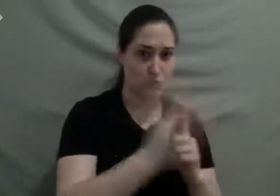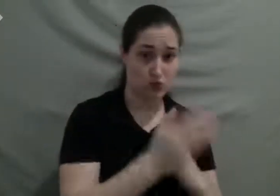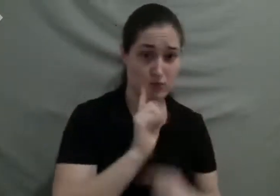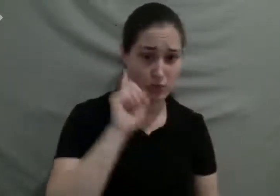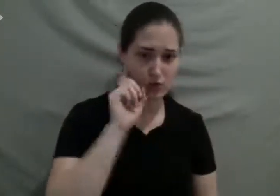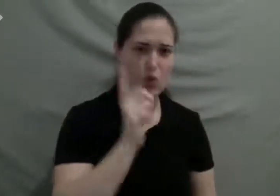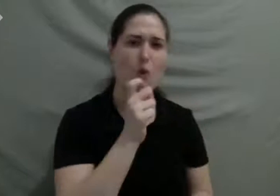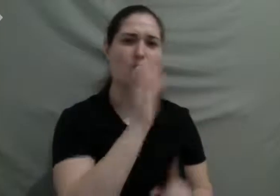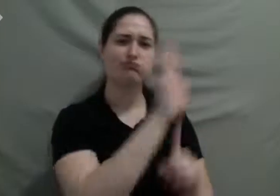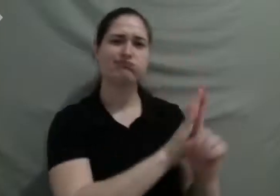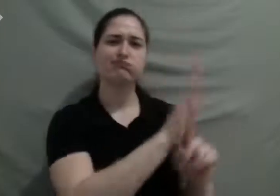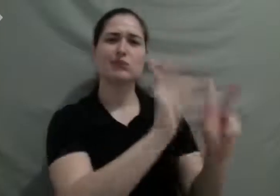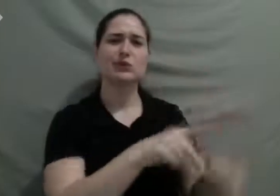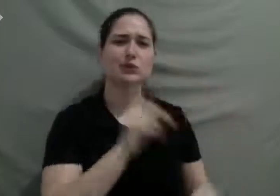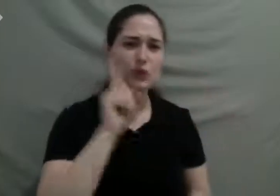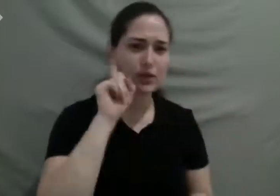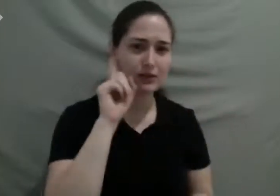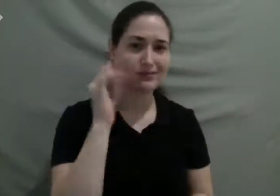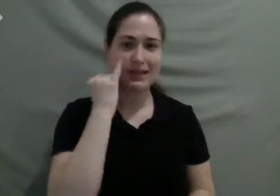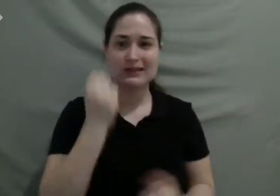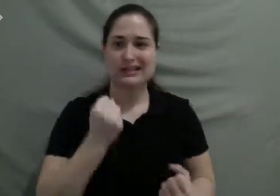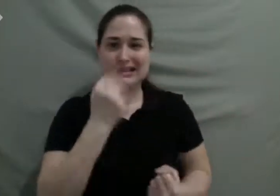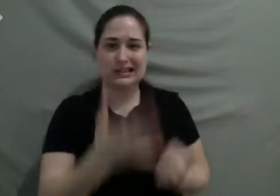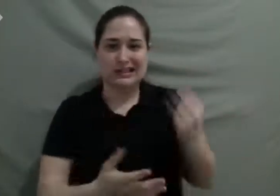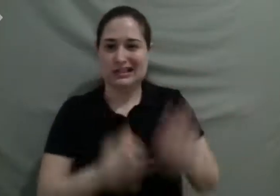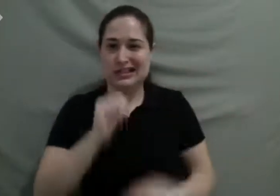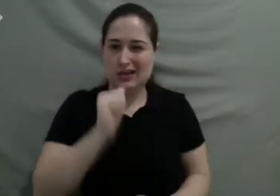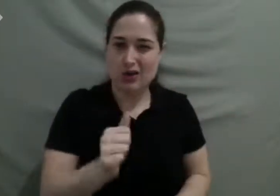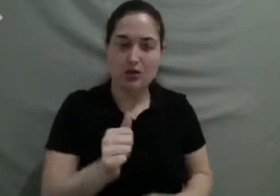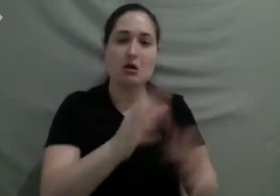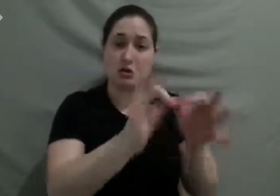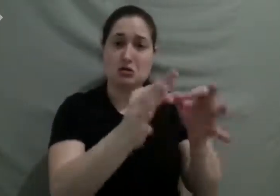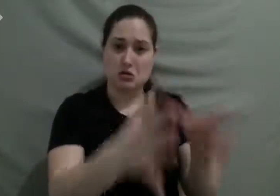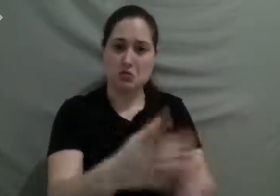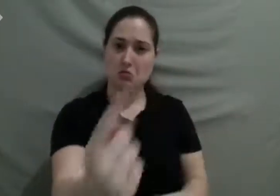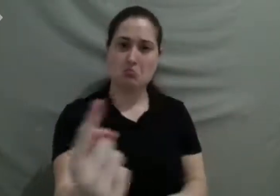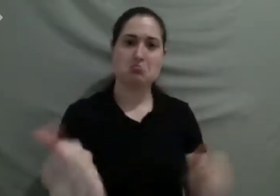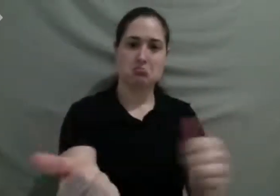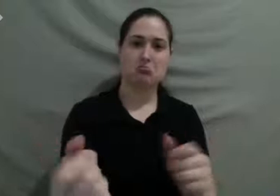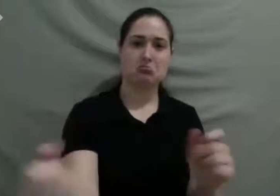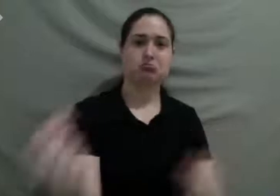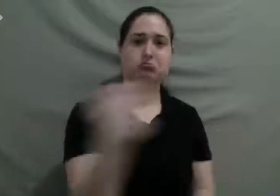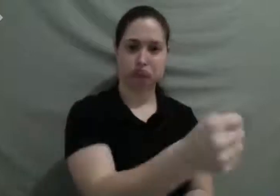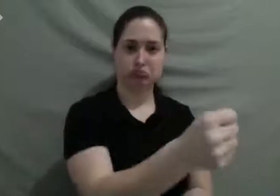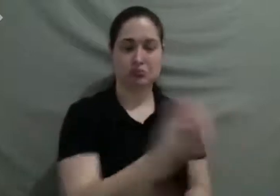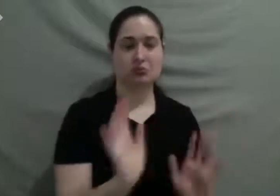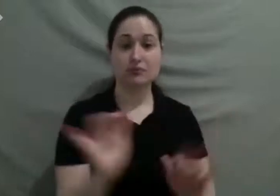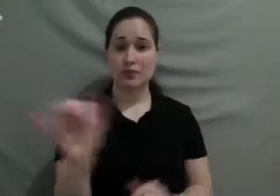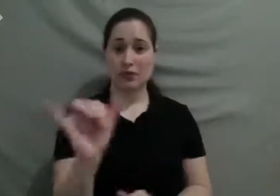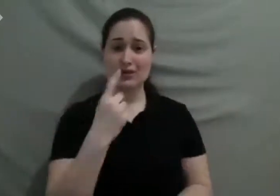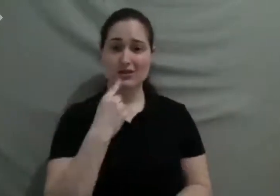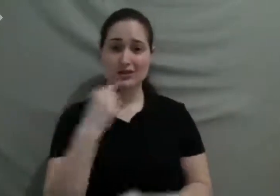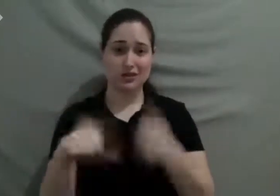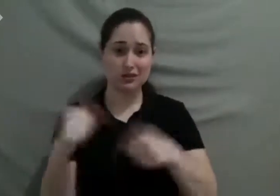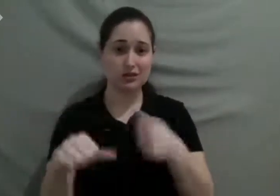lengua de señas. Y si no se comunica en lengua de señas y la persona sorda va con un intérprete, por lo menos, como decía Lisa,